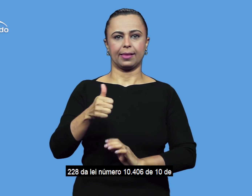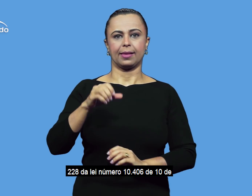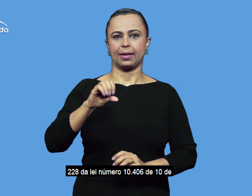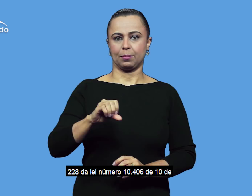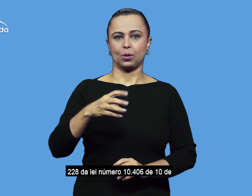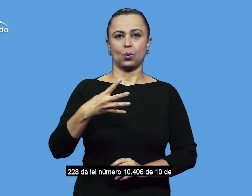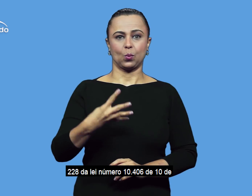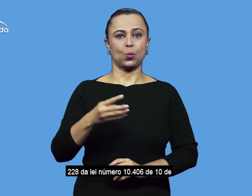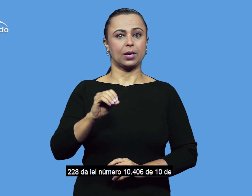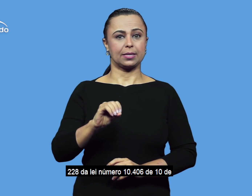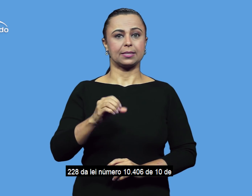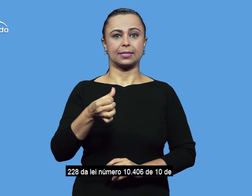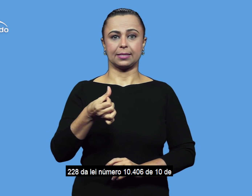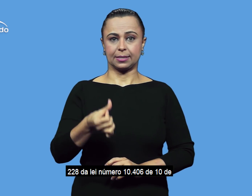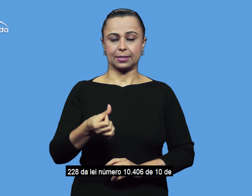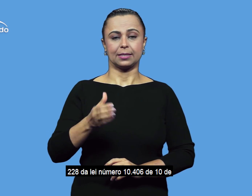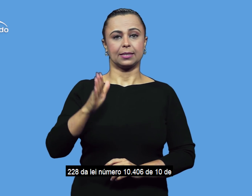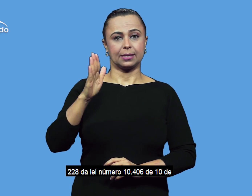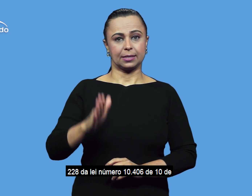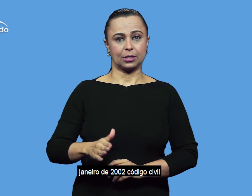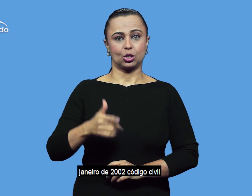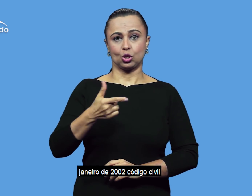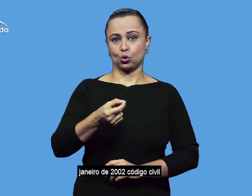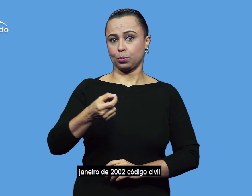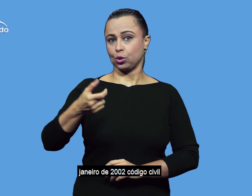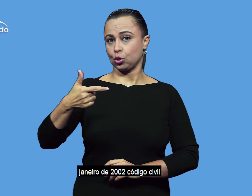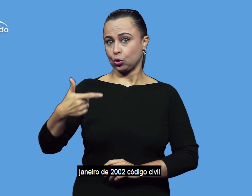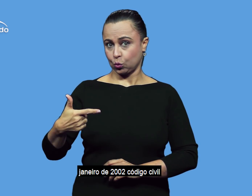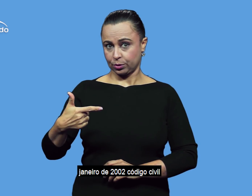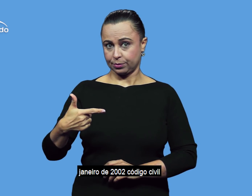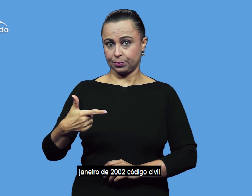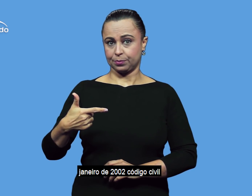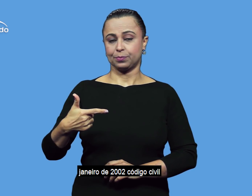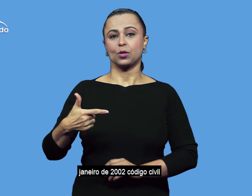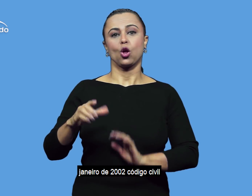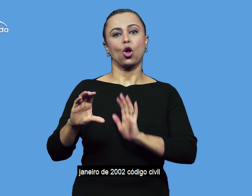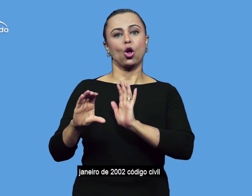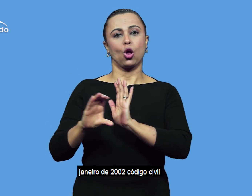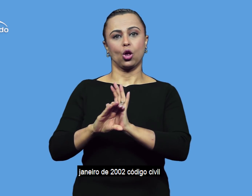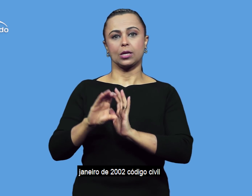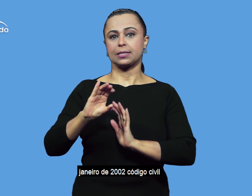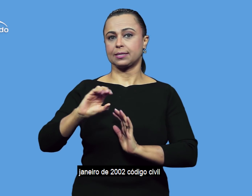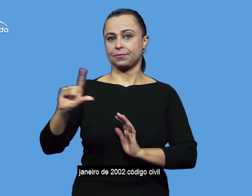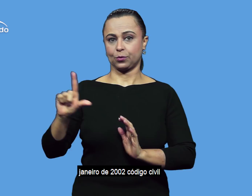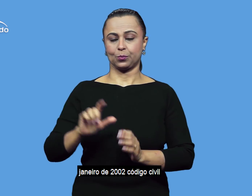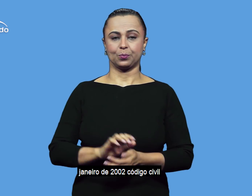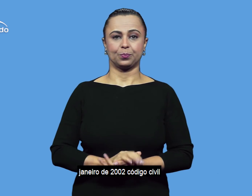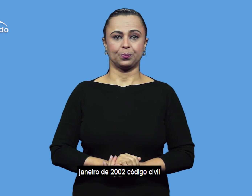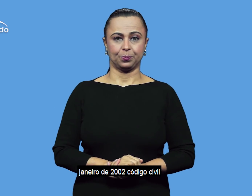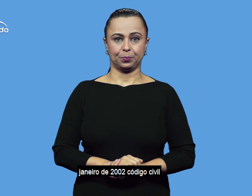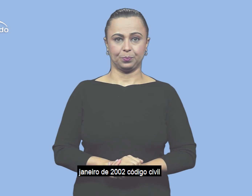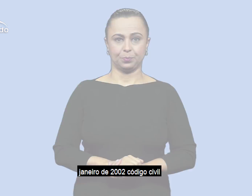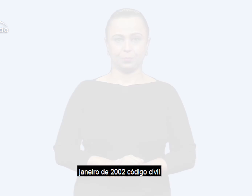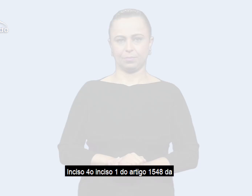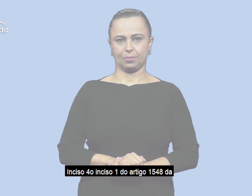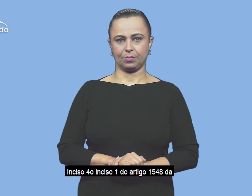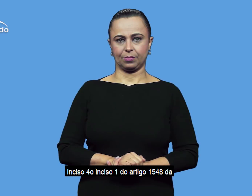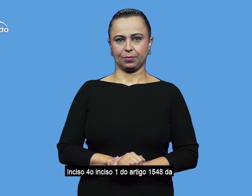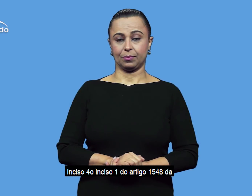10.406 de 10 de janeiro de 2002 código civil o inciso